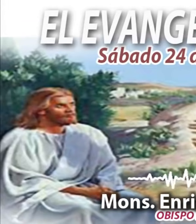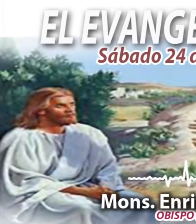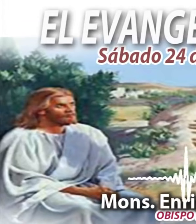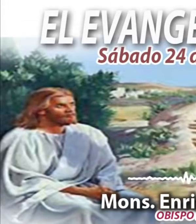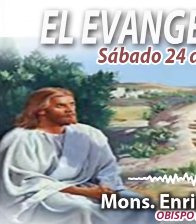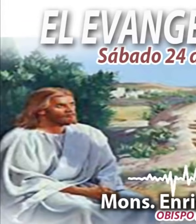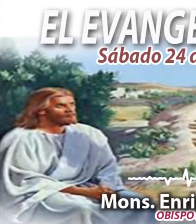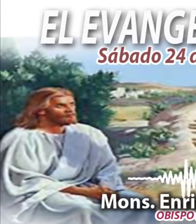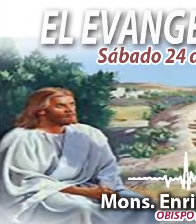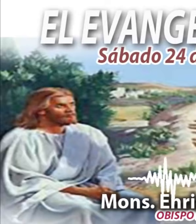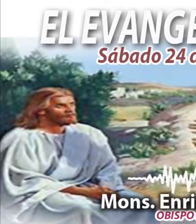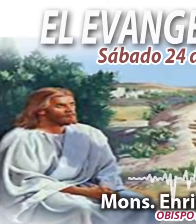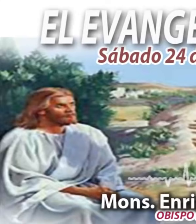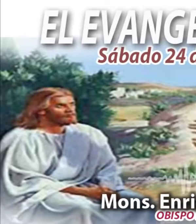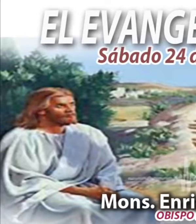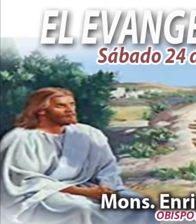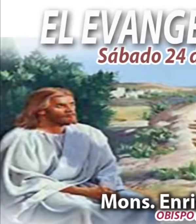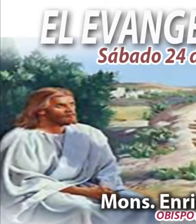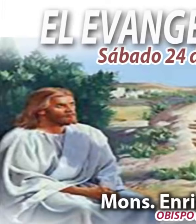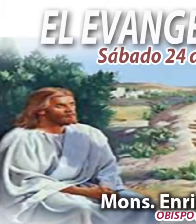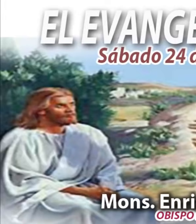de esperanza.